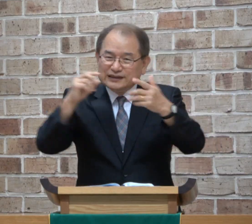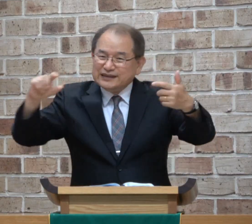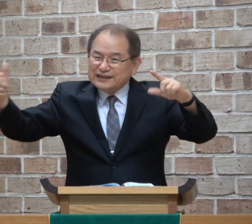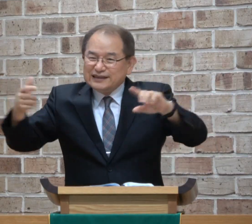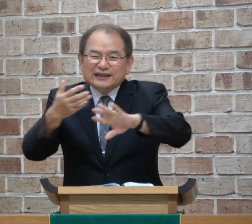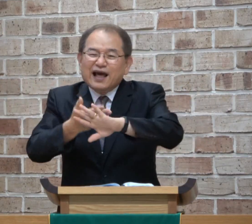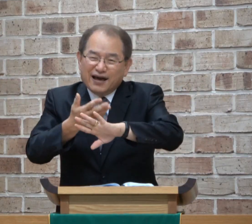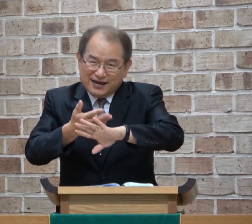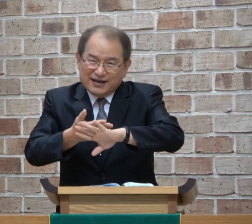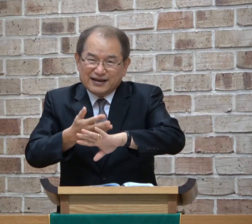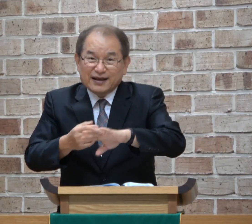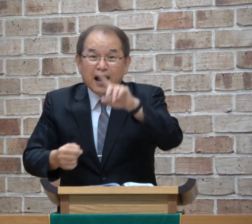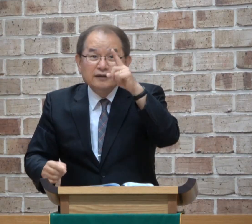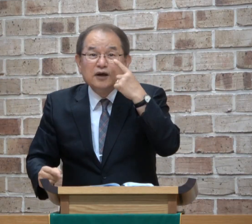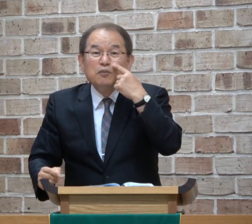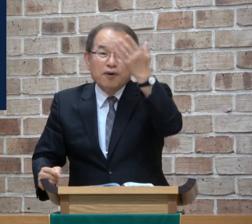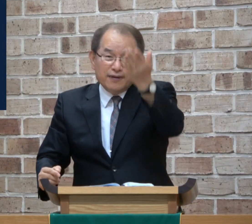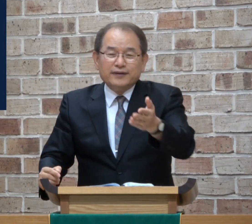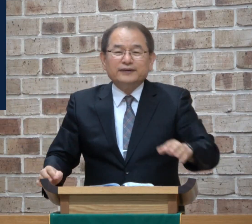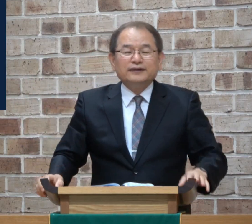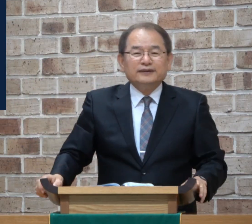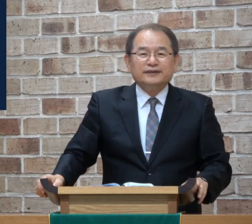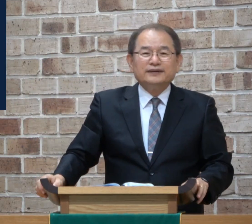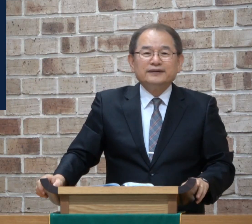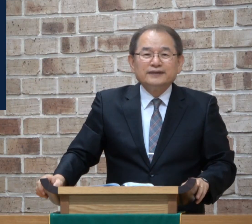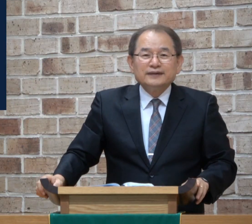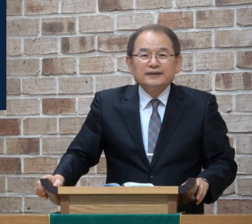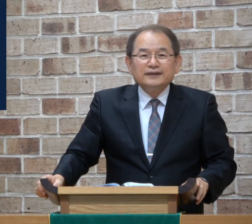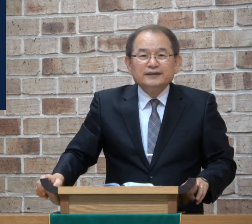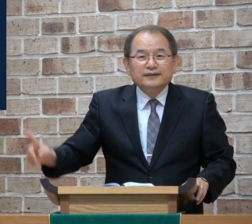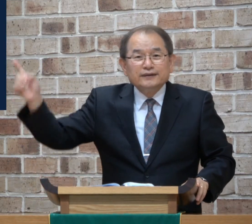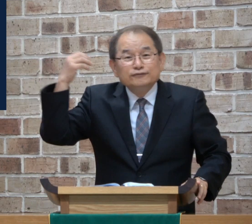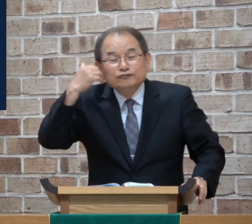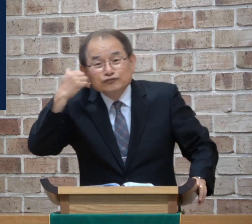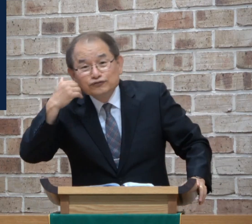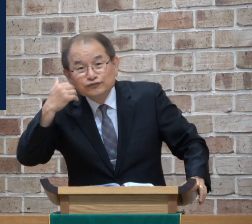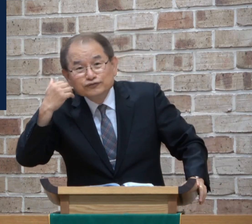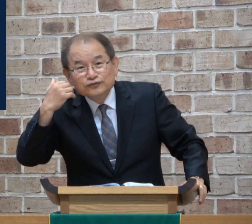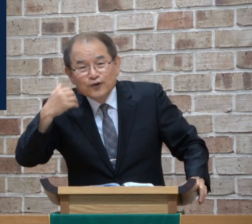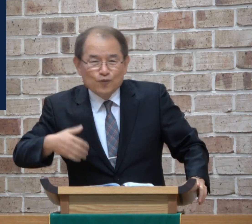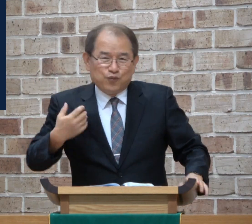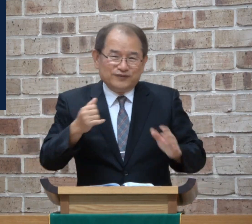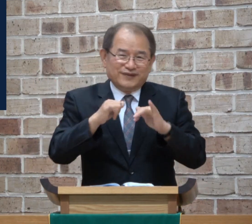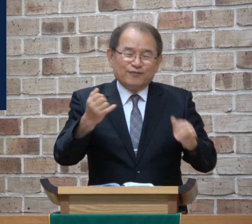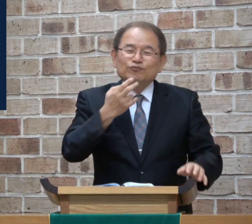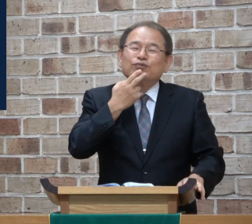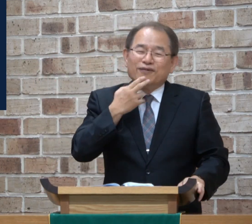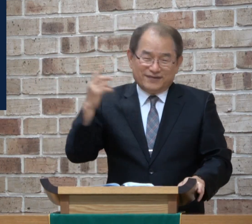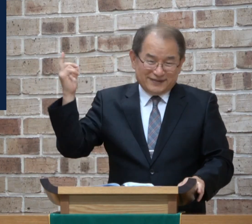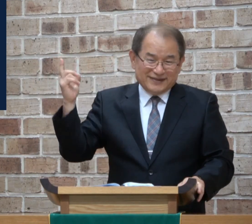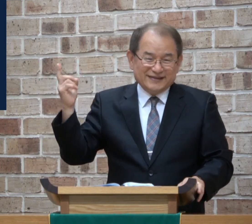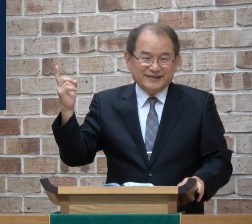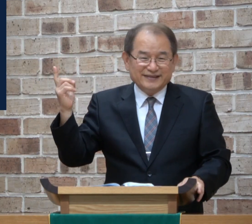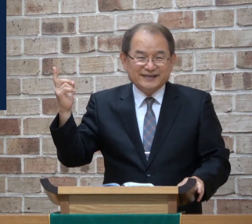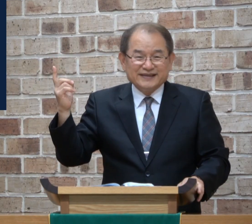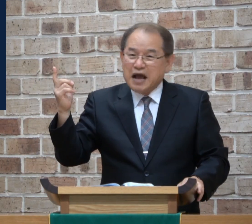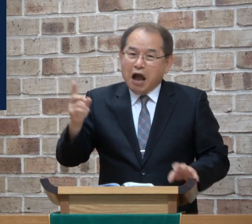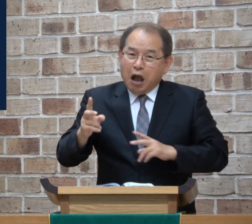일반 사람이 훈련하는 것과 국가대표가 훈련하는 것은 차원이 다릅니다. 여러분 잘 아시는 모르는 사람이 없을 것입니다.